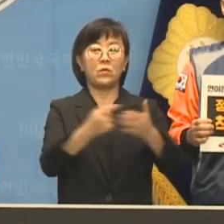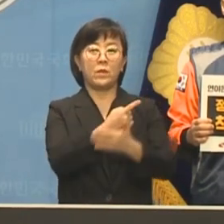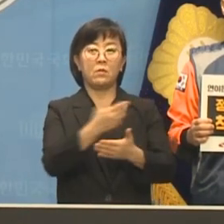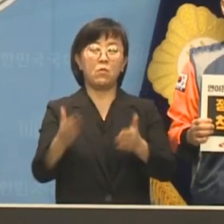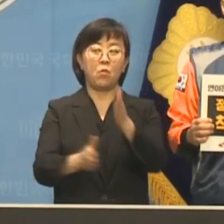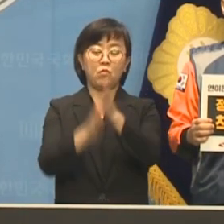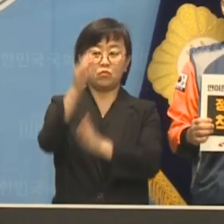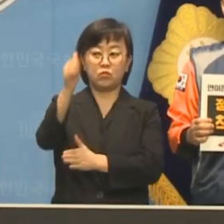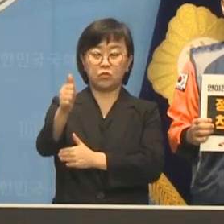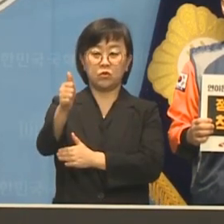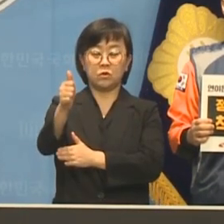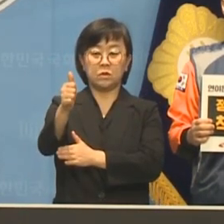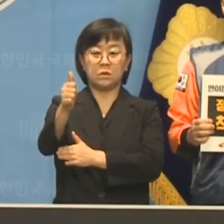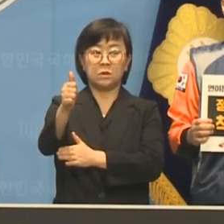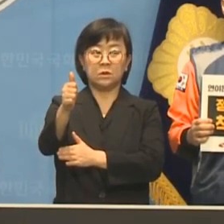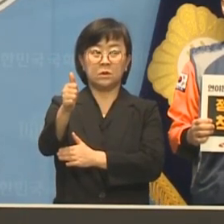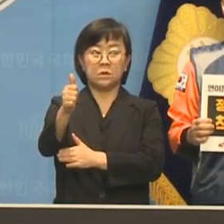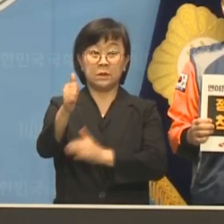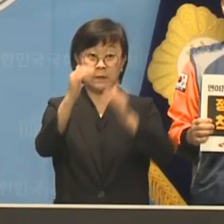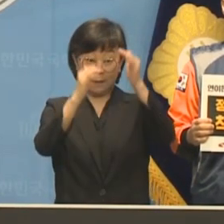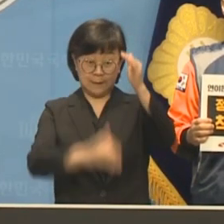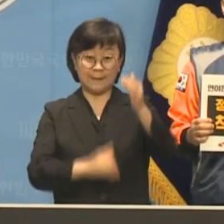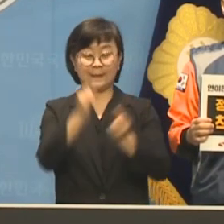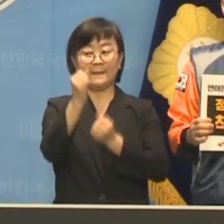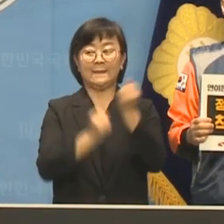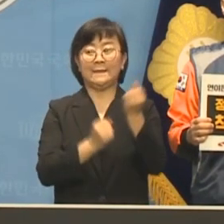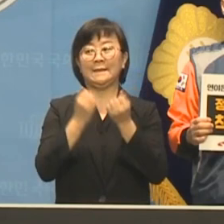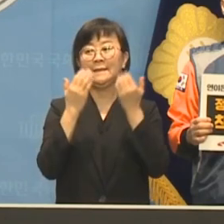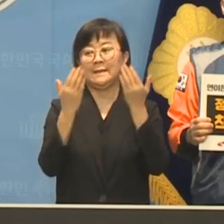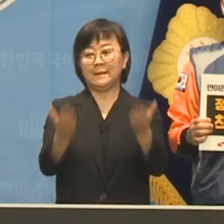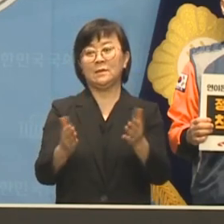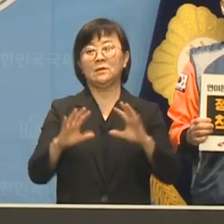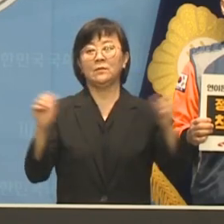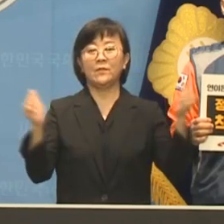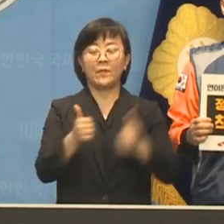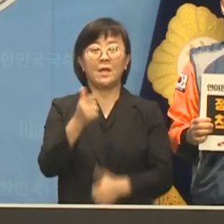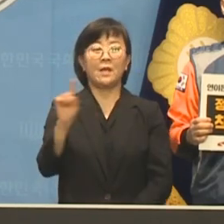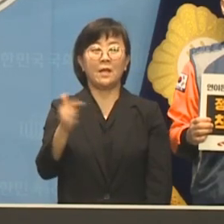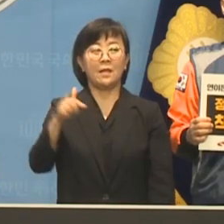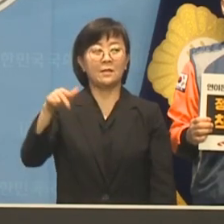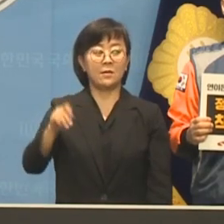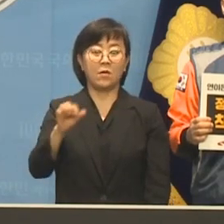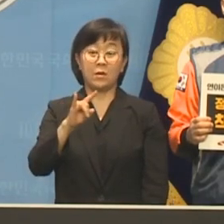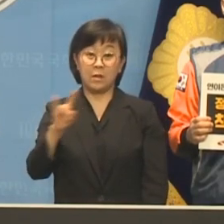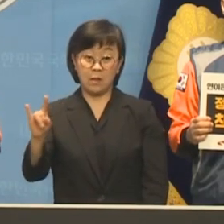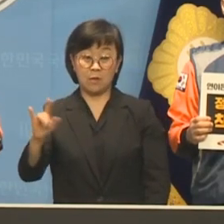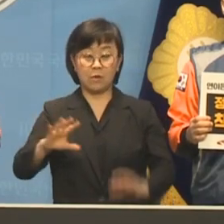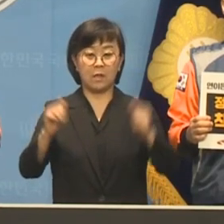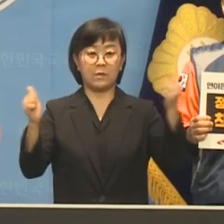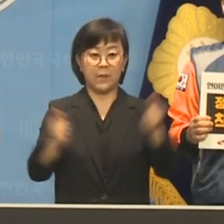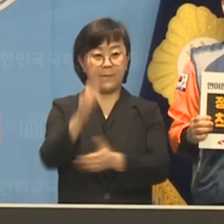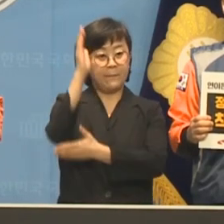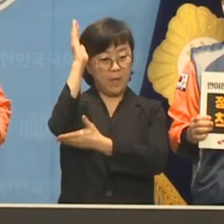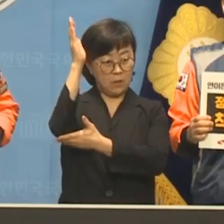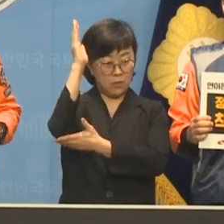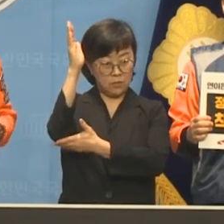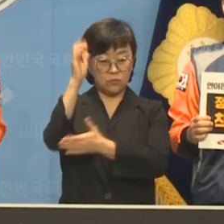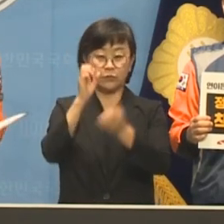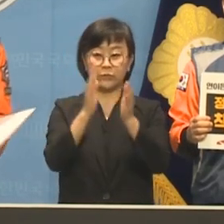소방본부 기자회견을 시작하겠습니다. 국회의원 한정혜 의원님의 발언으로